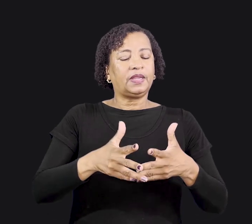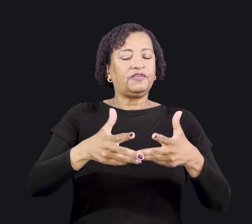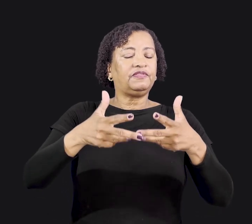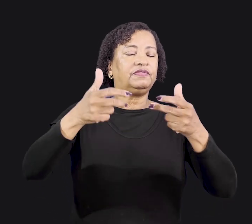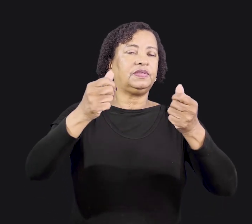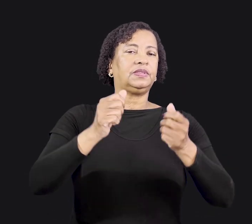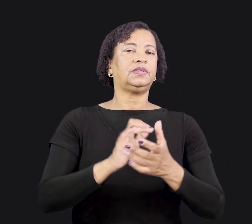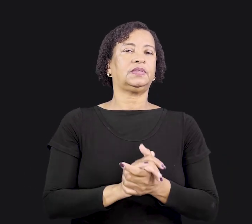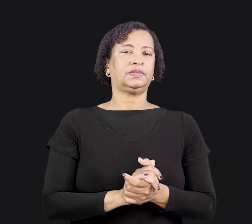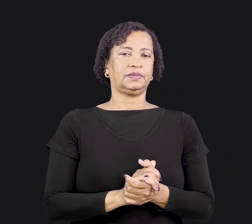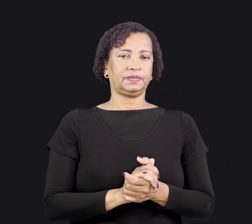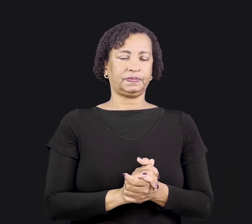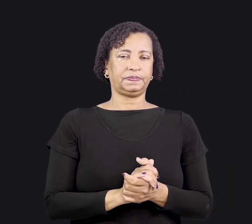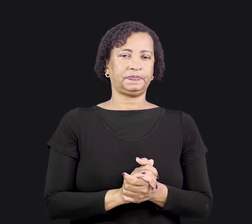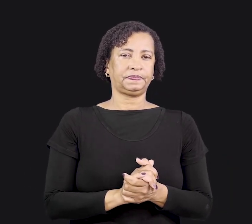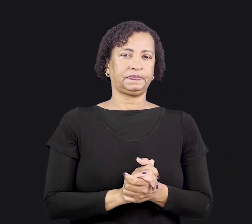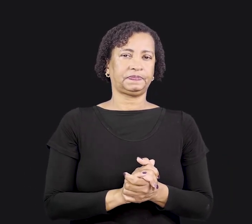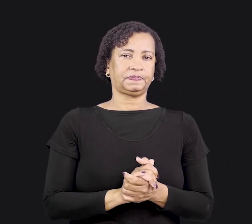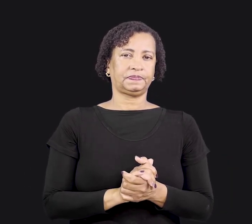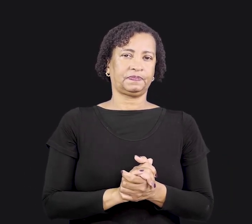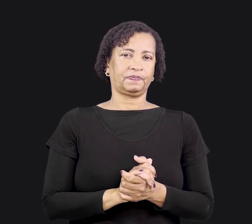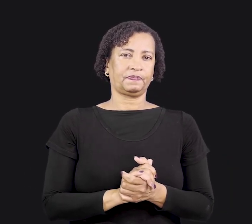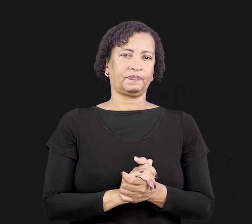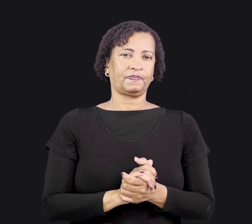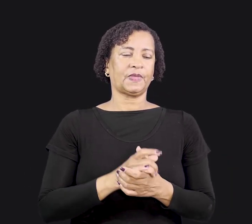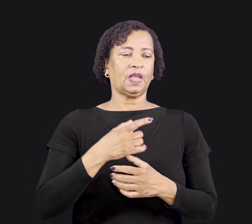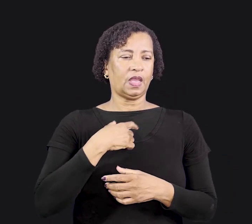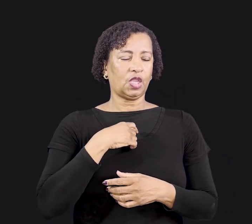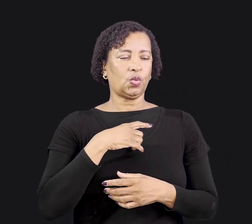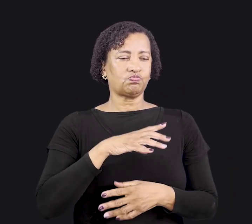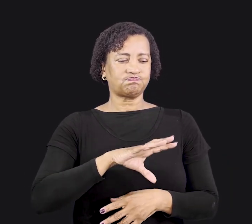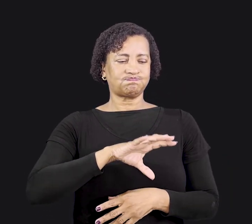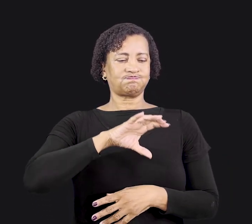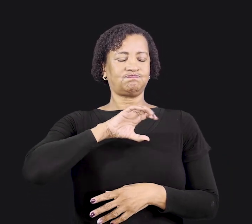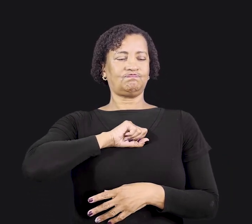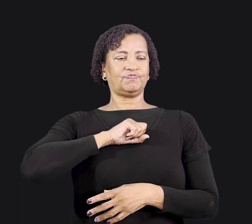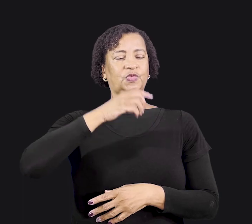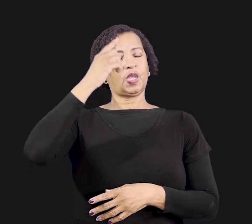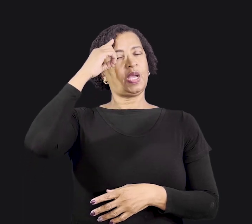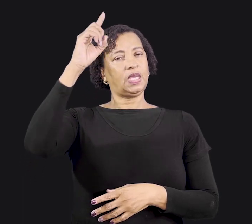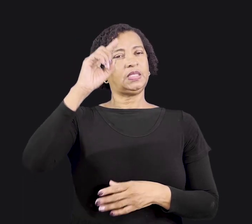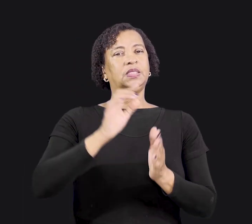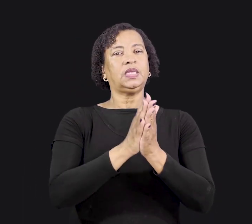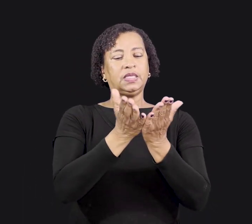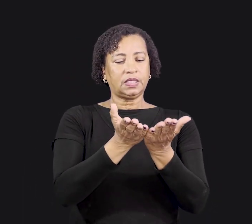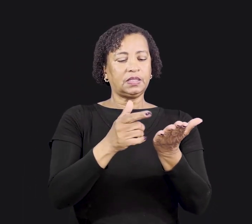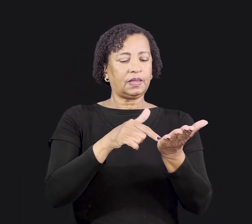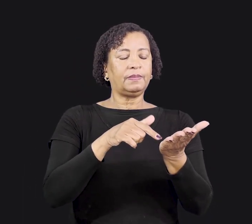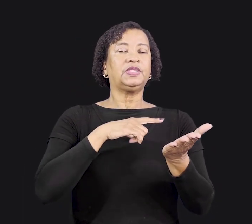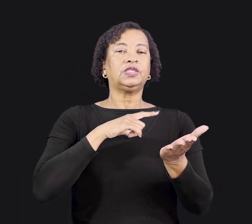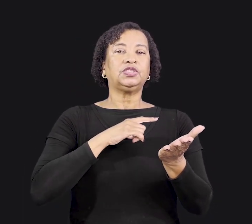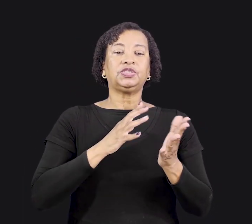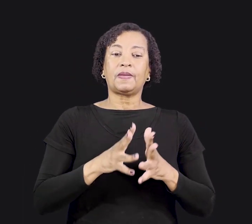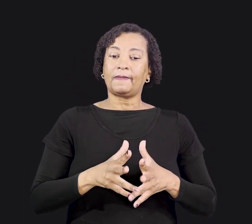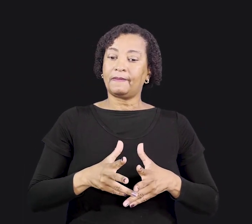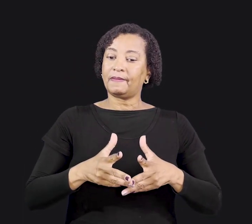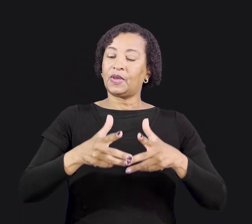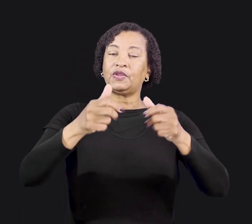maravilha! Que ensino!" Eu adquiri a ideia de que a Bíblia era cheia de maravilhas. Depois